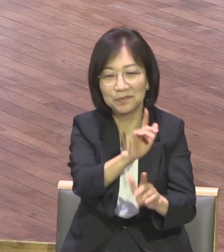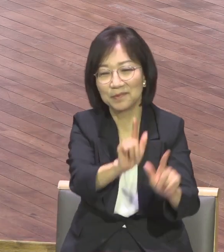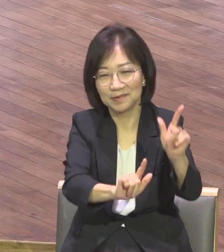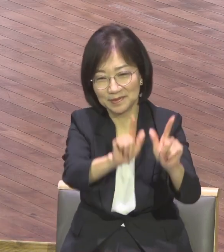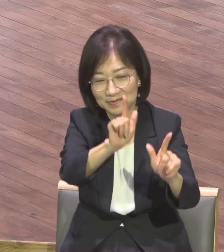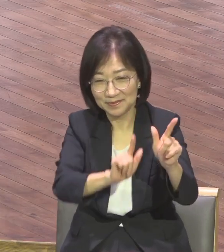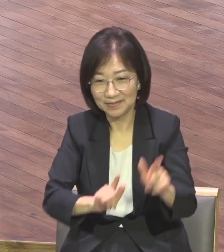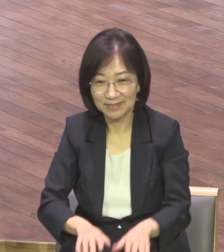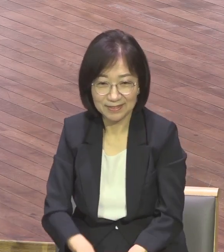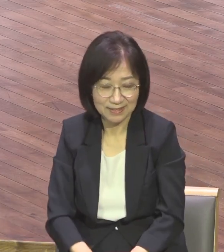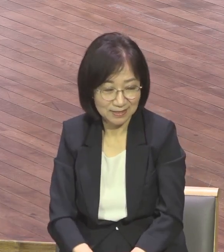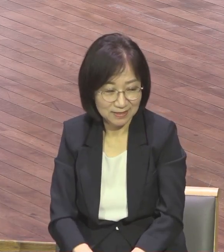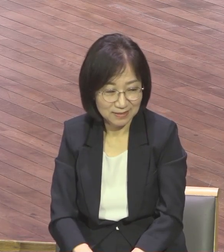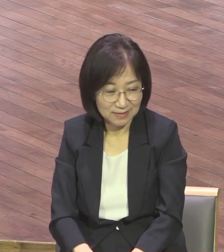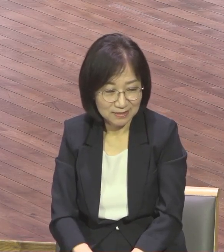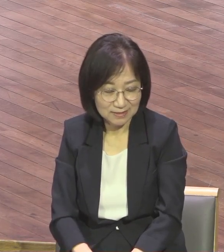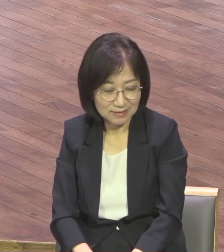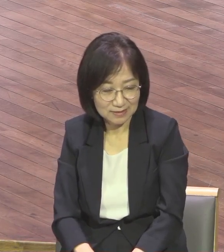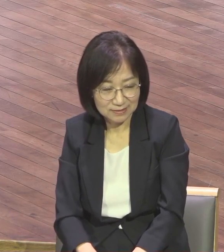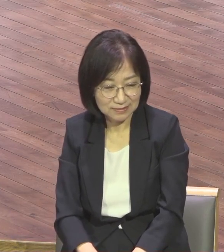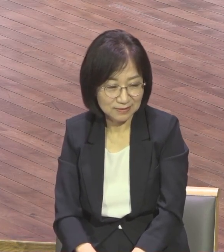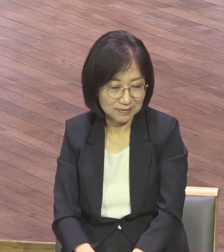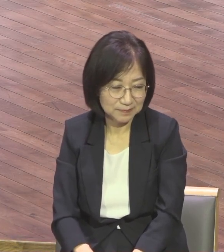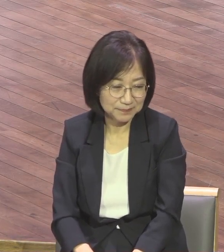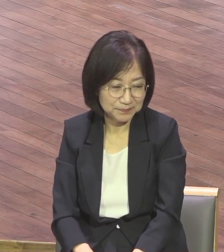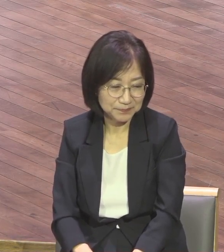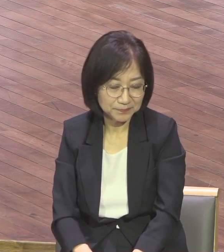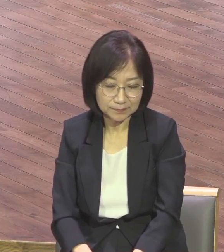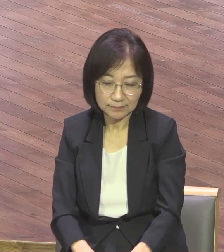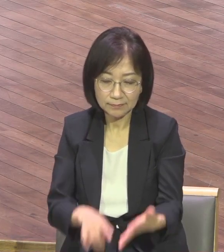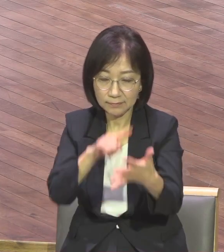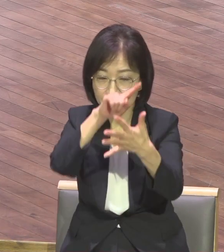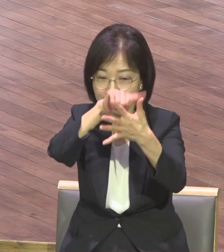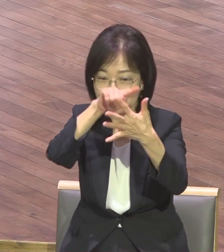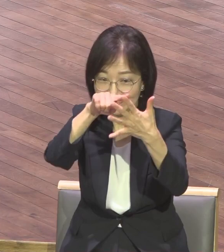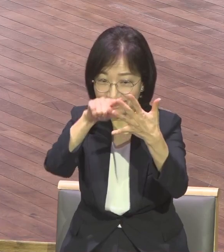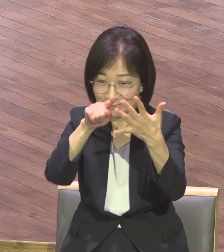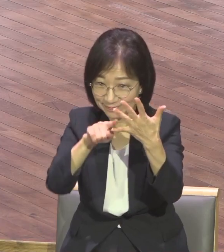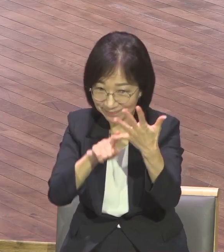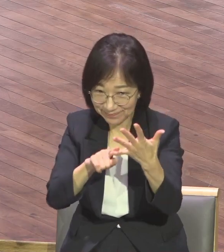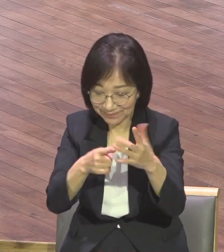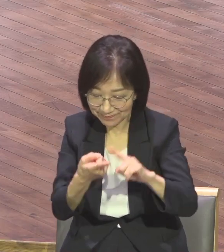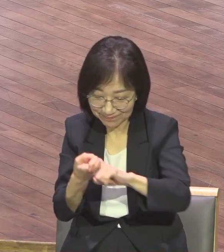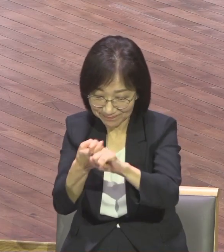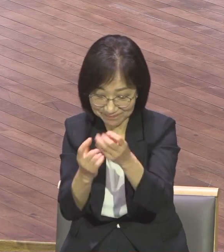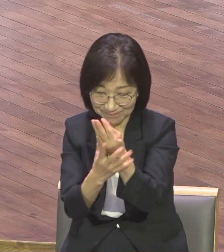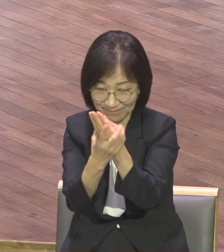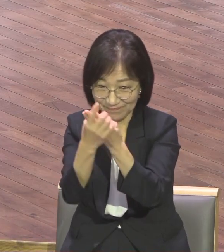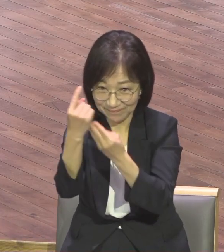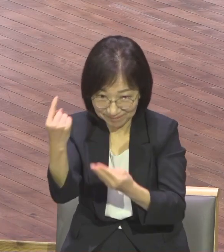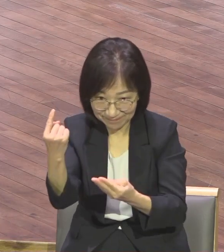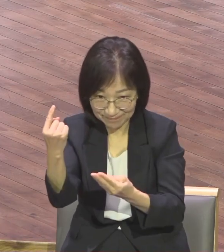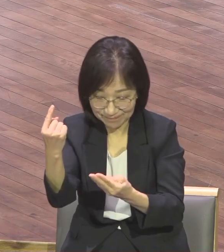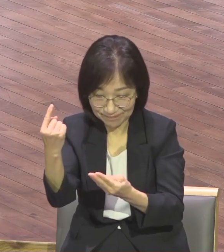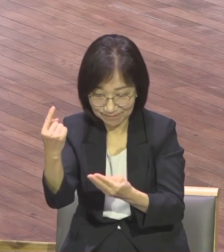잡혀버린 거예요. 그러니까 이 원팀이 딱 되니까 우리가 하나 된 것처럼 너희도 하나